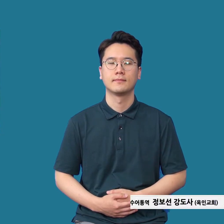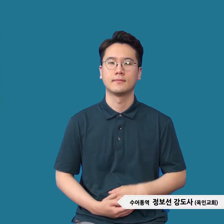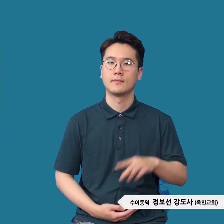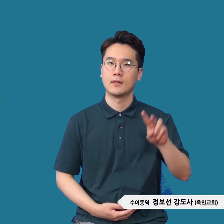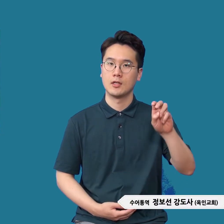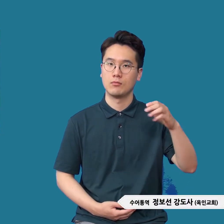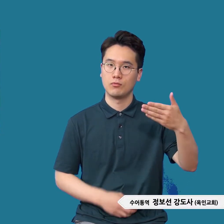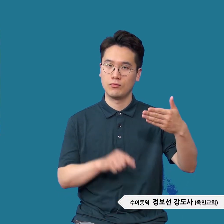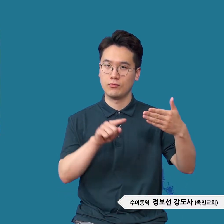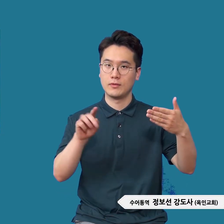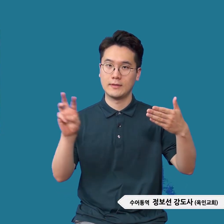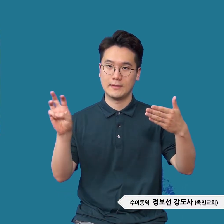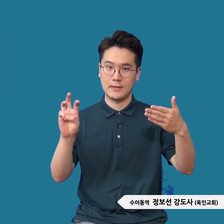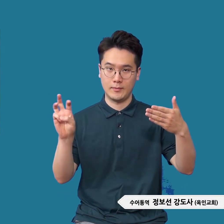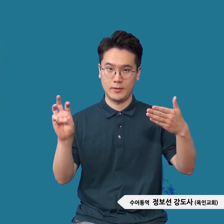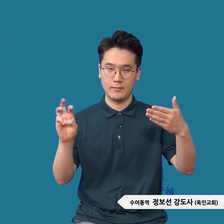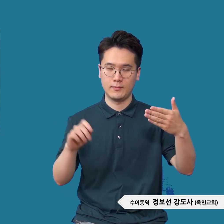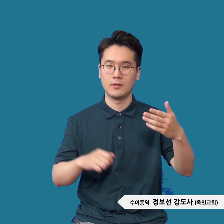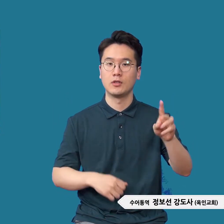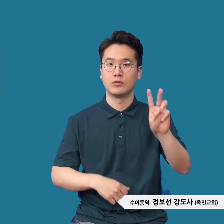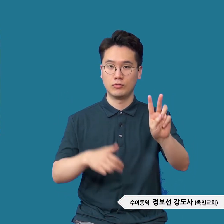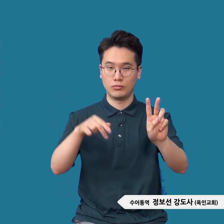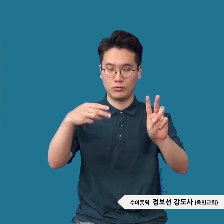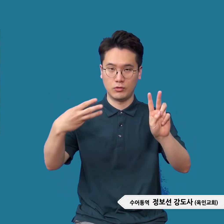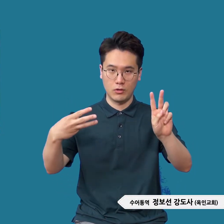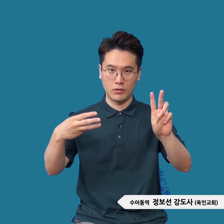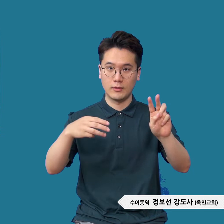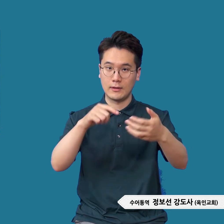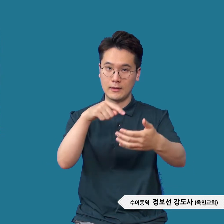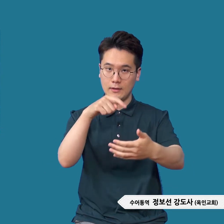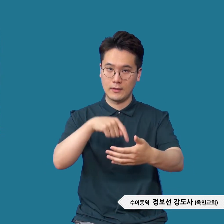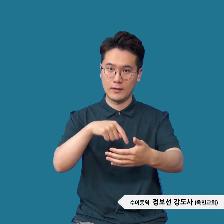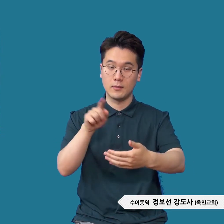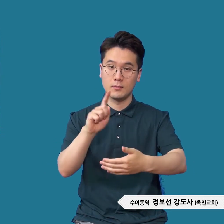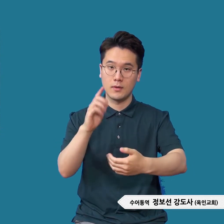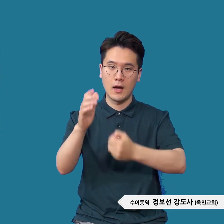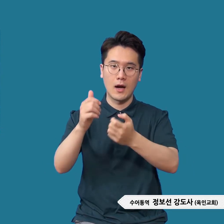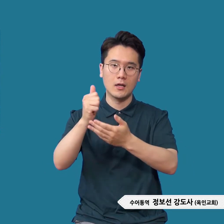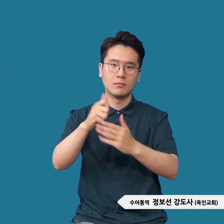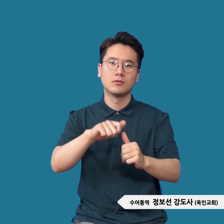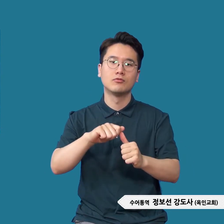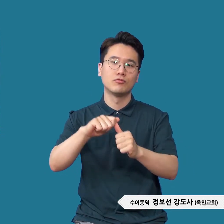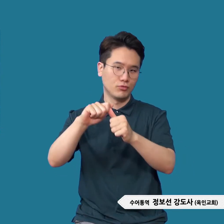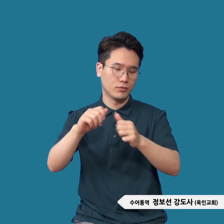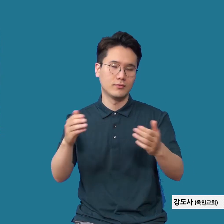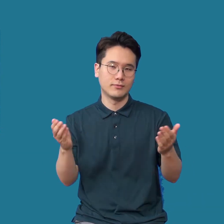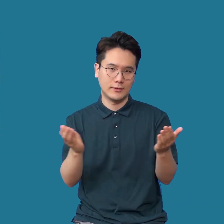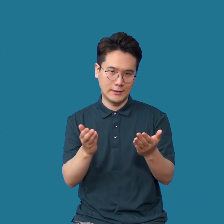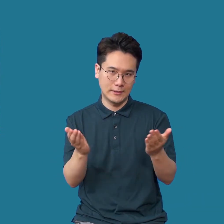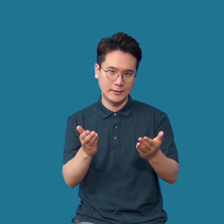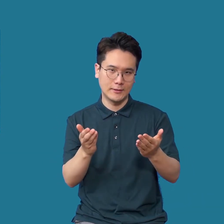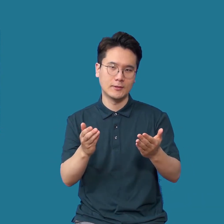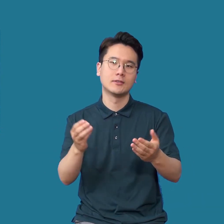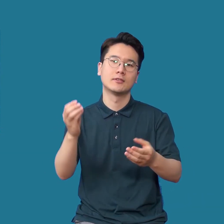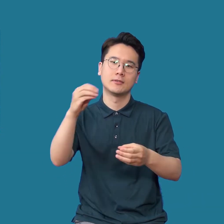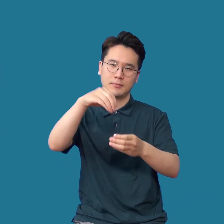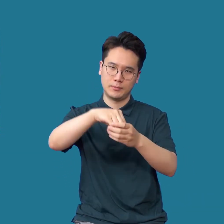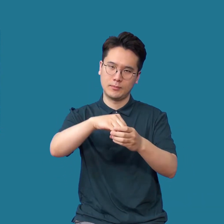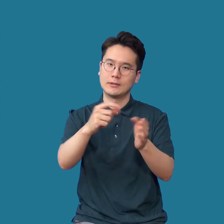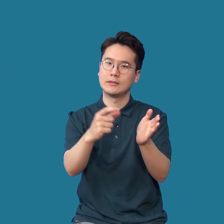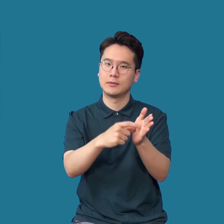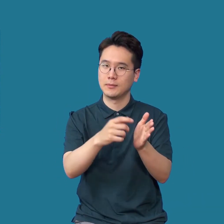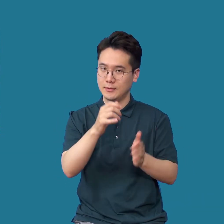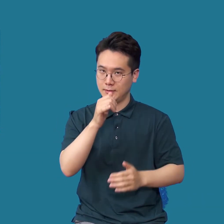(29절과 30절) 두 절에 하나님의 구원 사역이 총망라되어 있습니다. 짧은 두